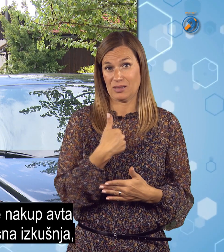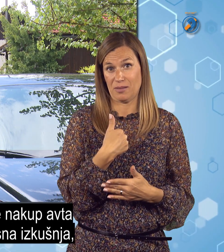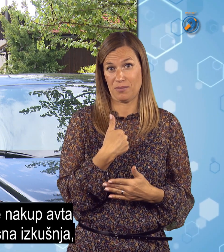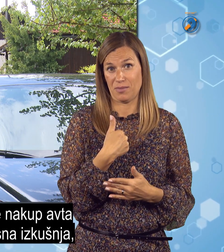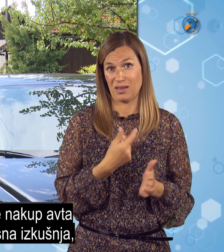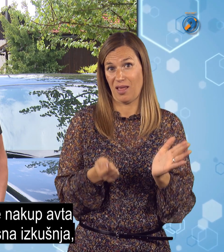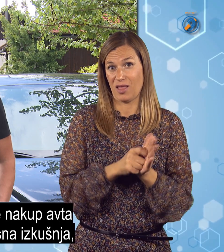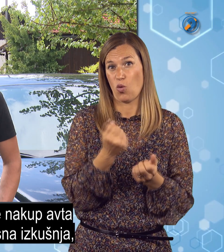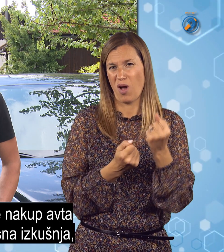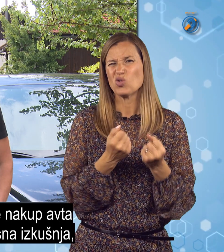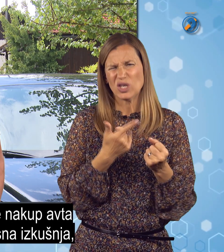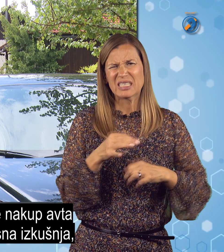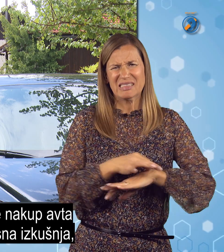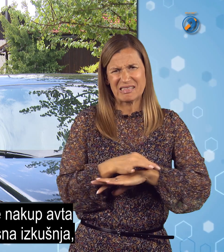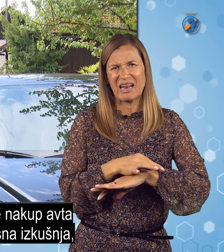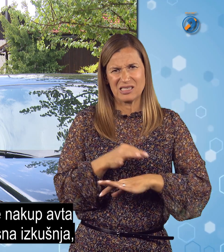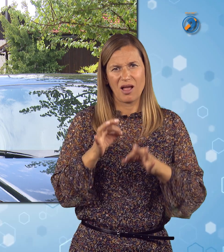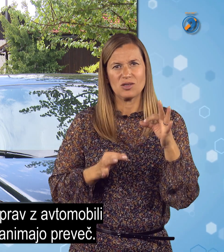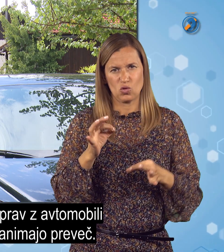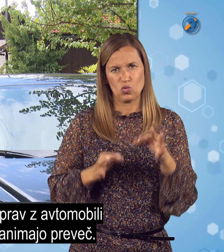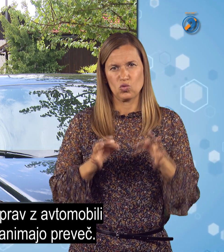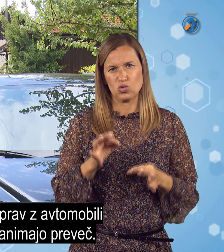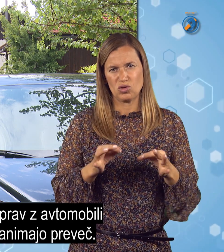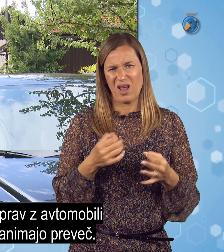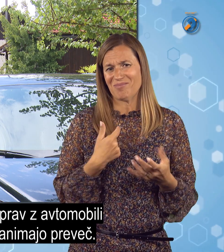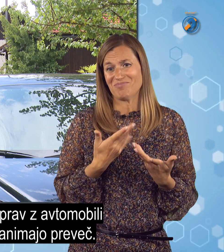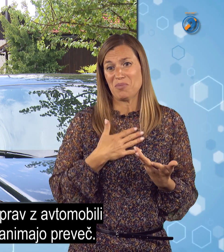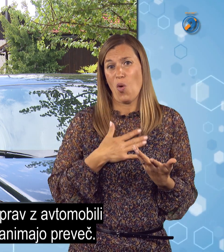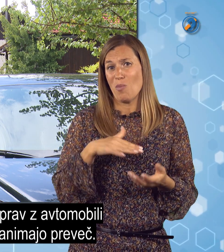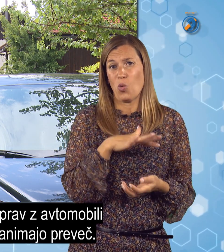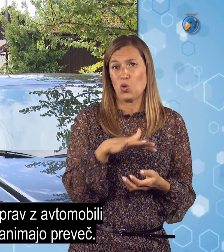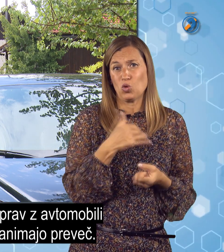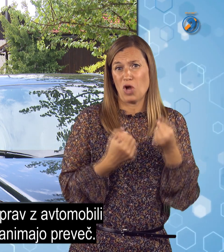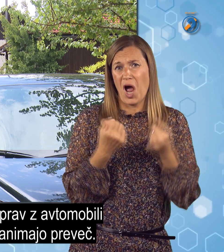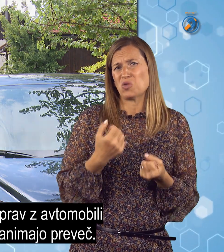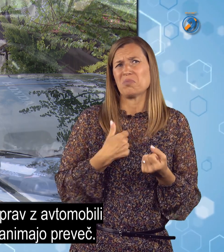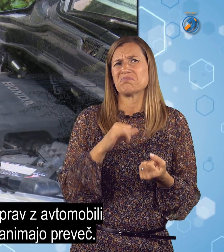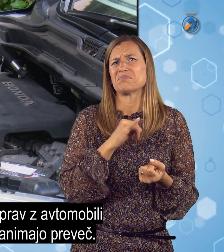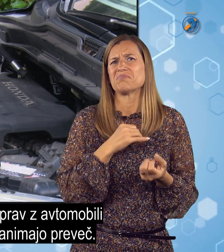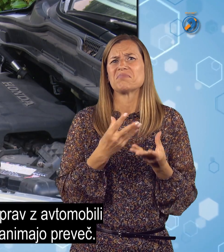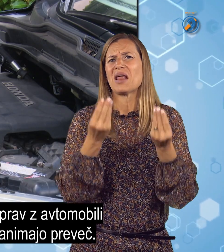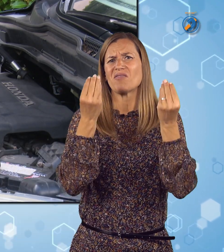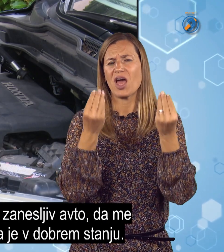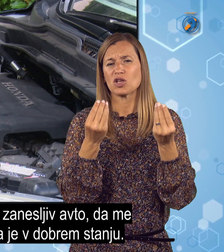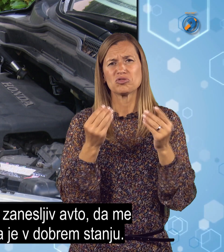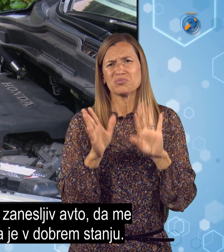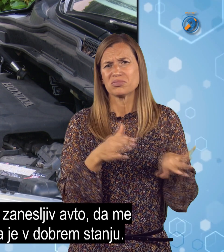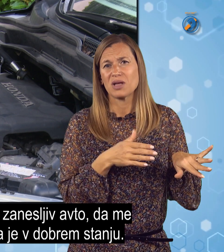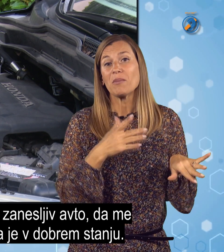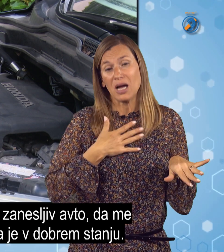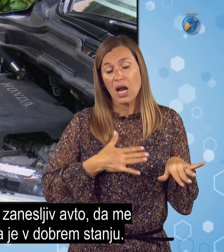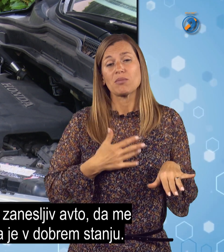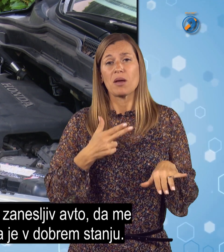Ja, za mene je nakup avta precej stresna izkušnja. Da se ne ukvarjam glih z avtomobili, tudi me ne zanimajo preveč. Ampak